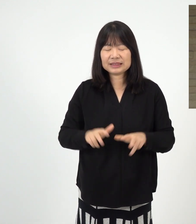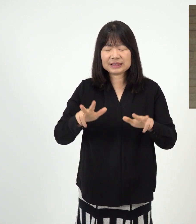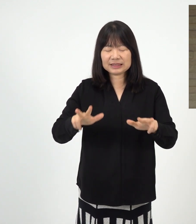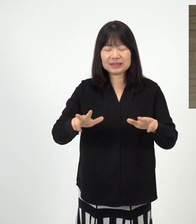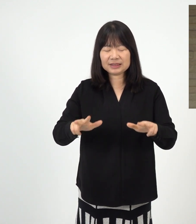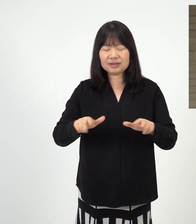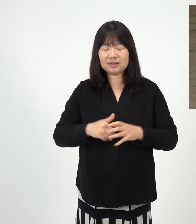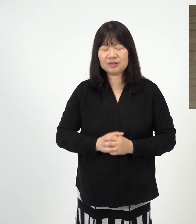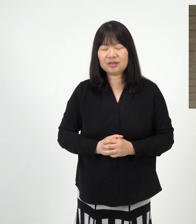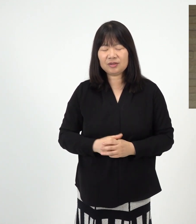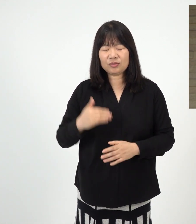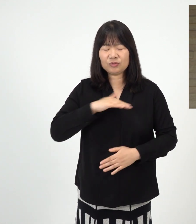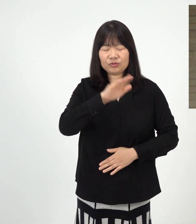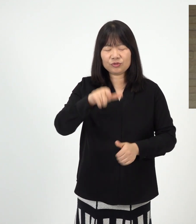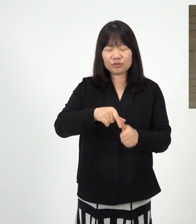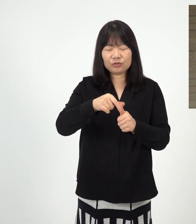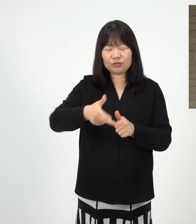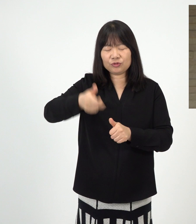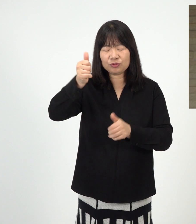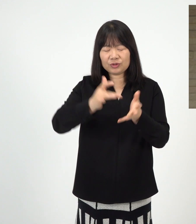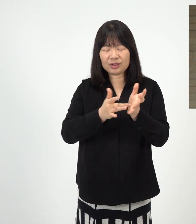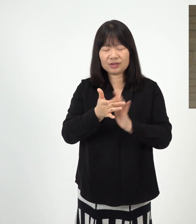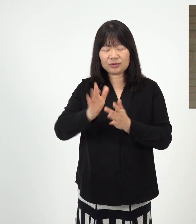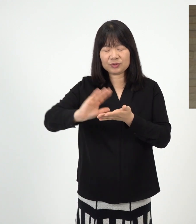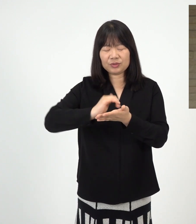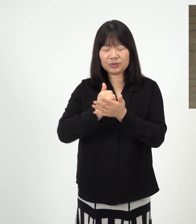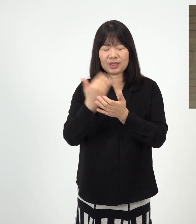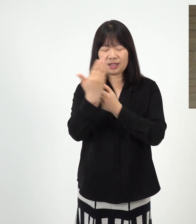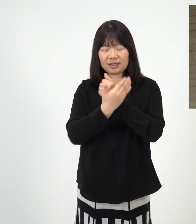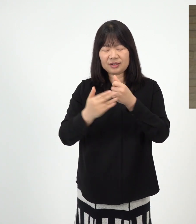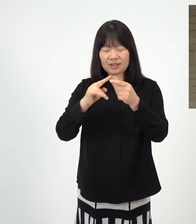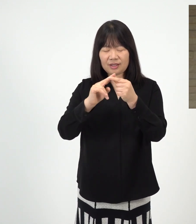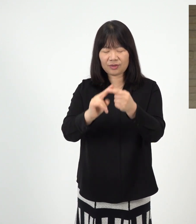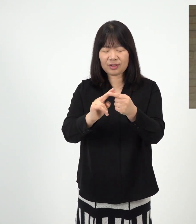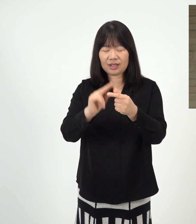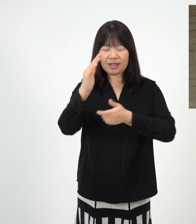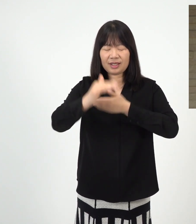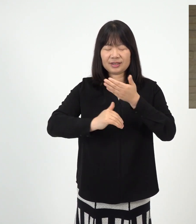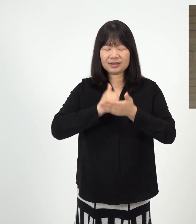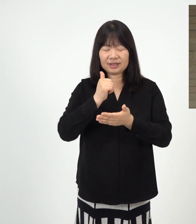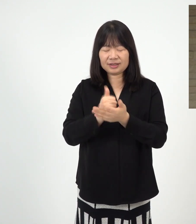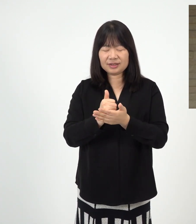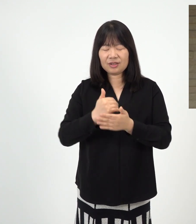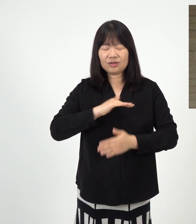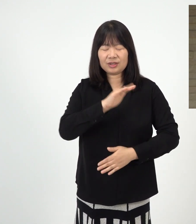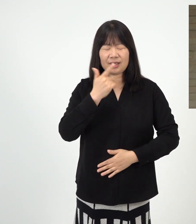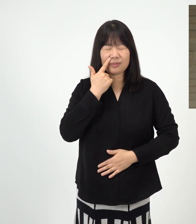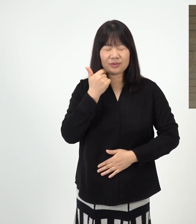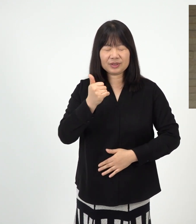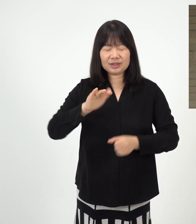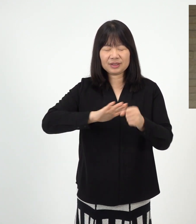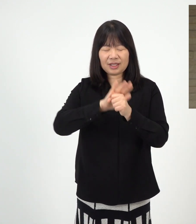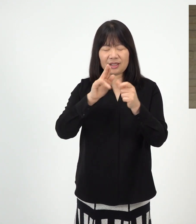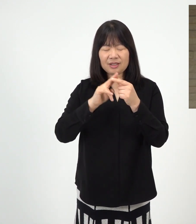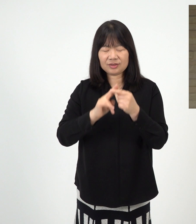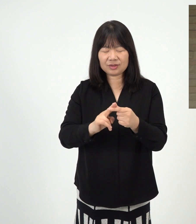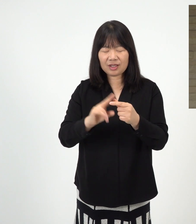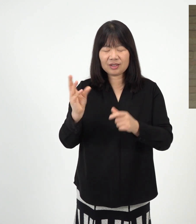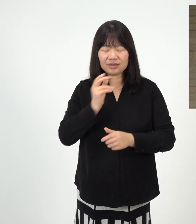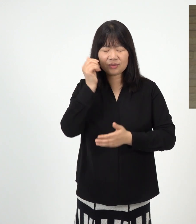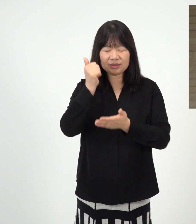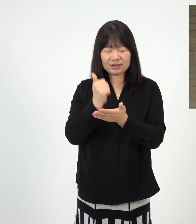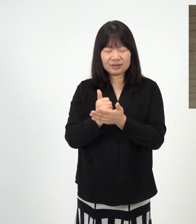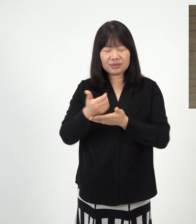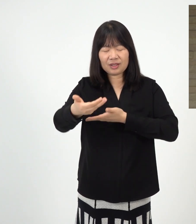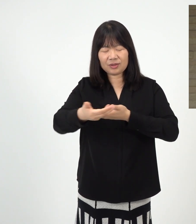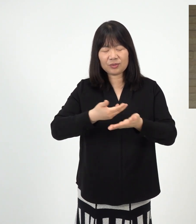지금은 우리 구주 예수 그리스도의 은혜와 하나님 우리 아버지의 사랑과